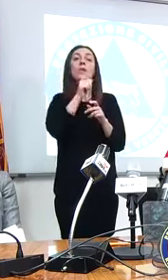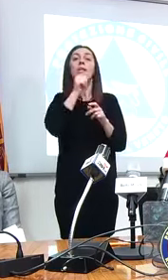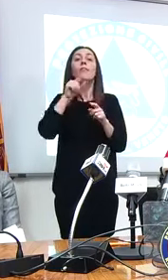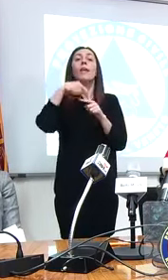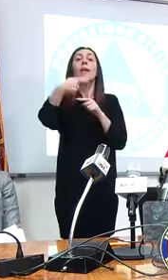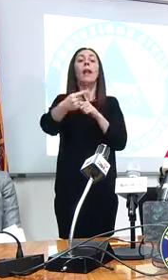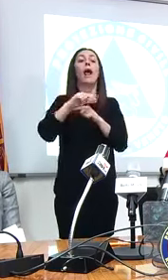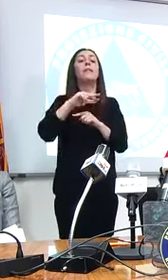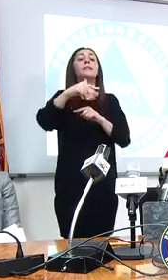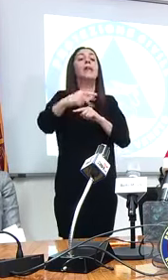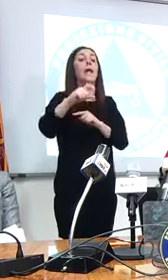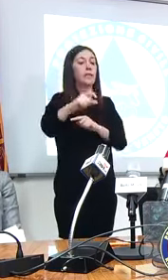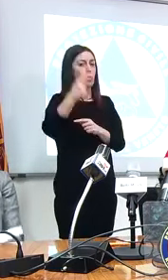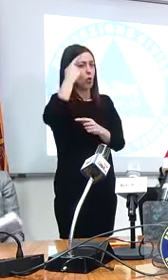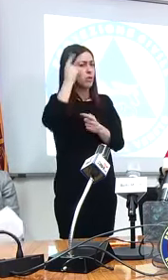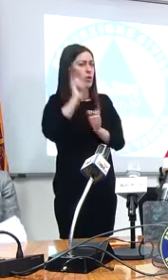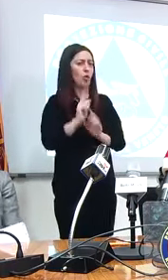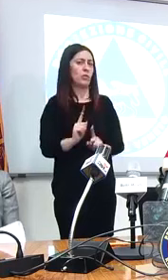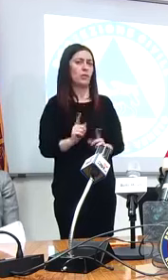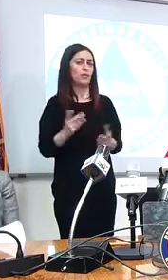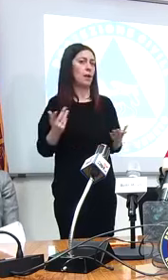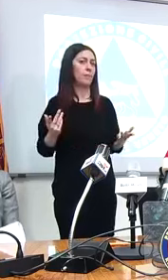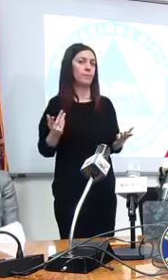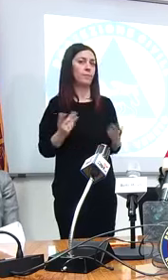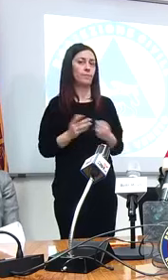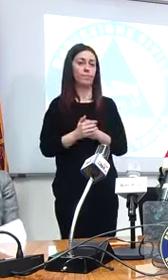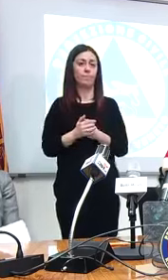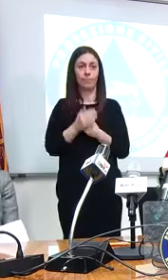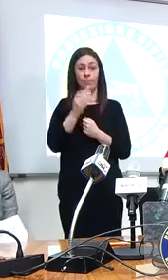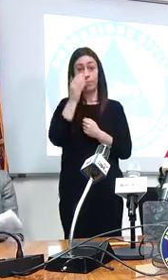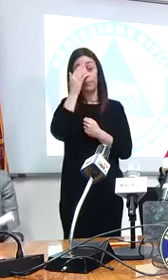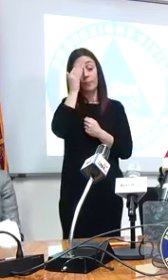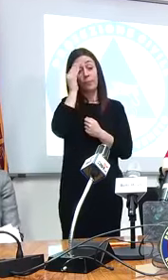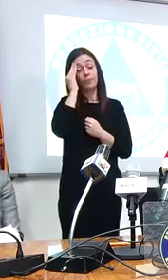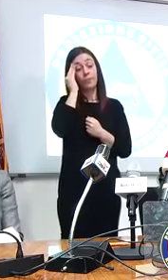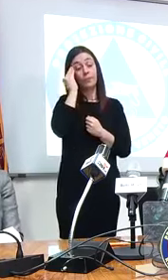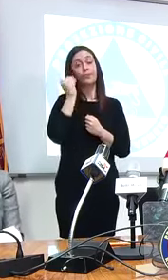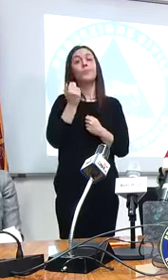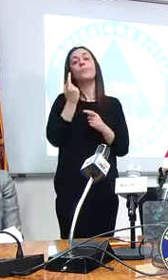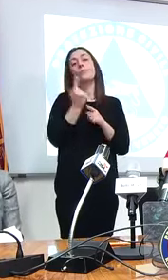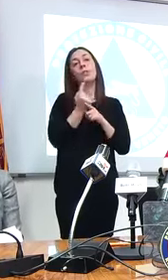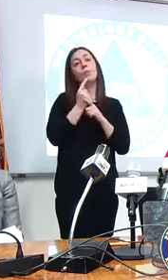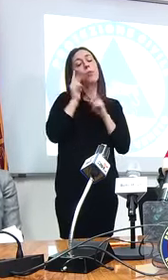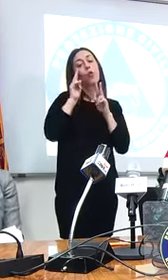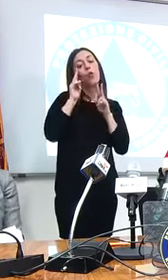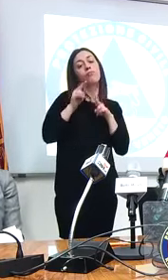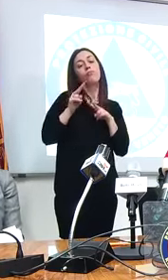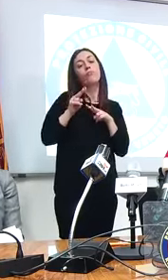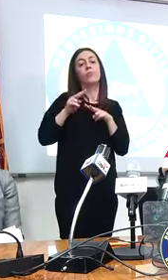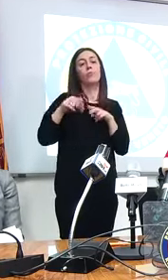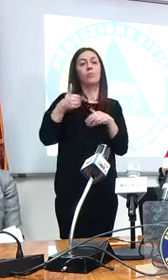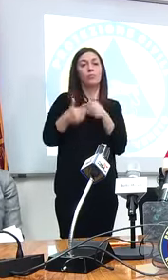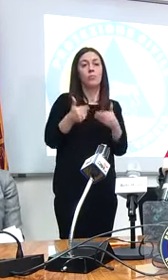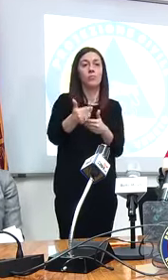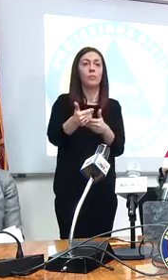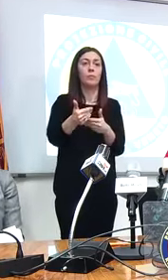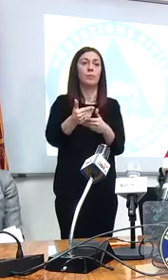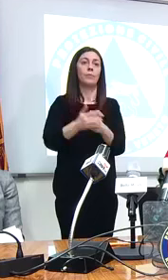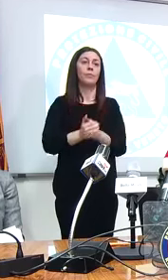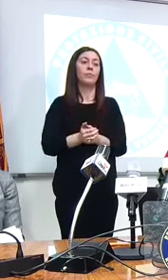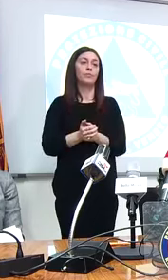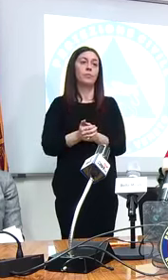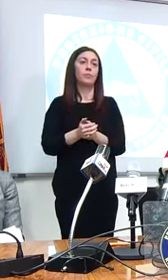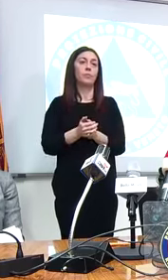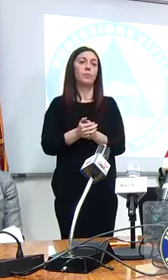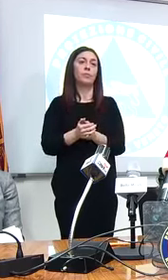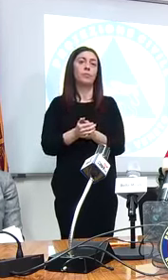immunizzazione importantissimo, è l'unico di cui disponiamo per poter sconfiggere la malattia. Tutto quello che raccogliamo,